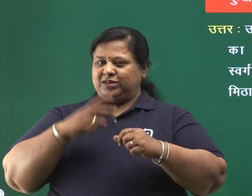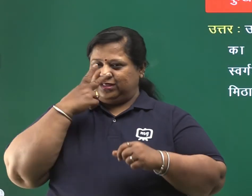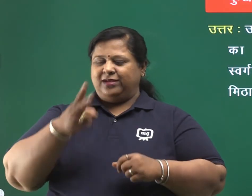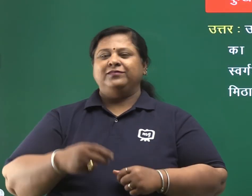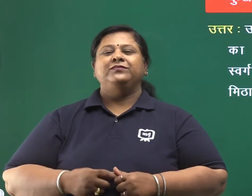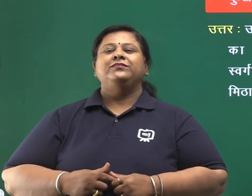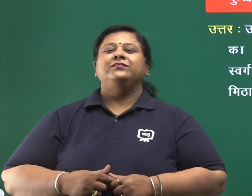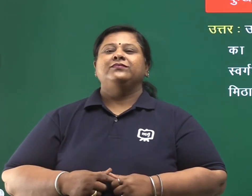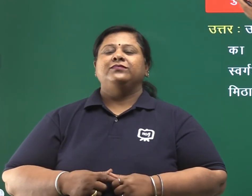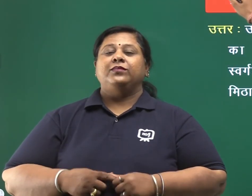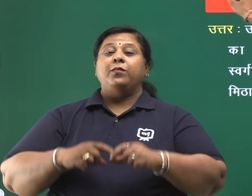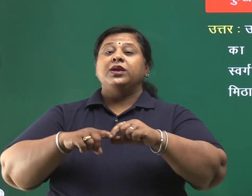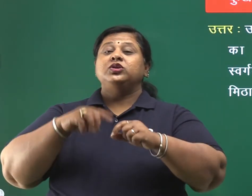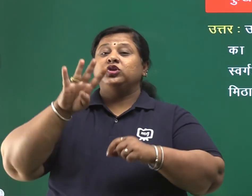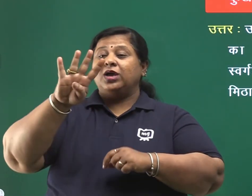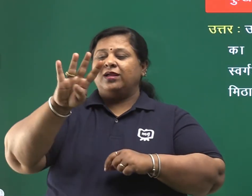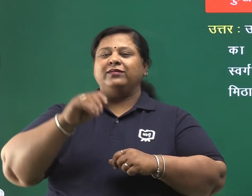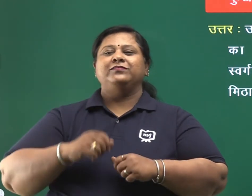हैं। प्रश्न 4,